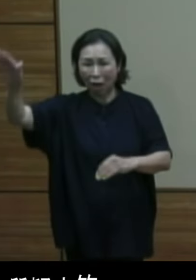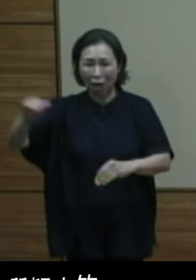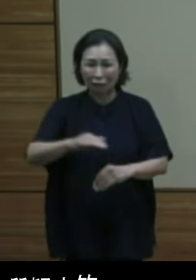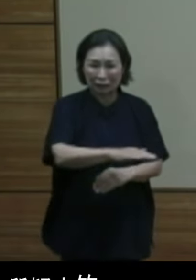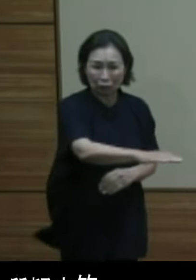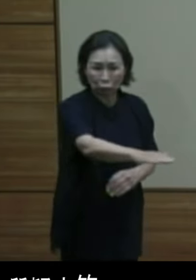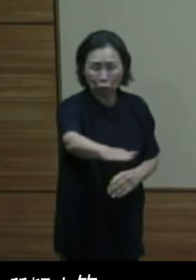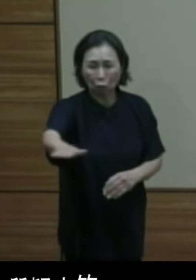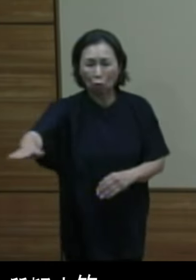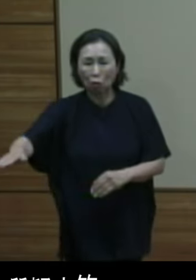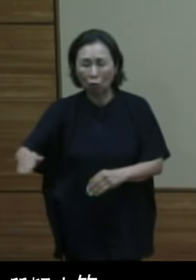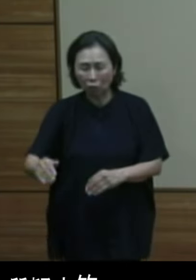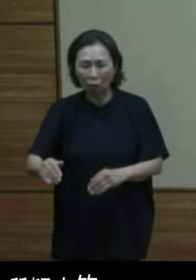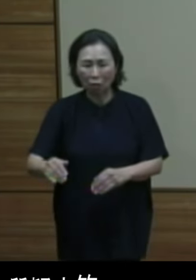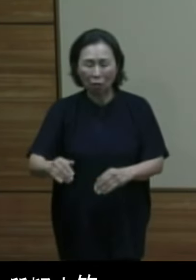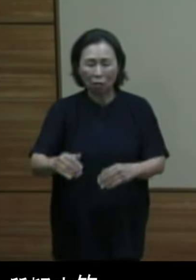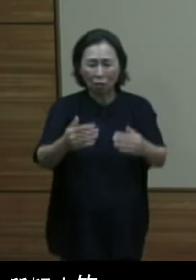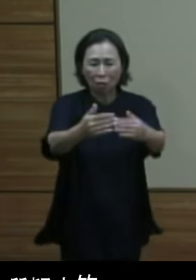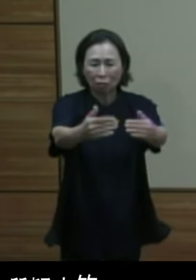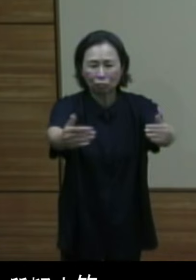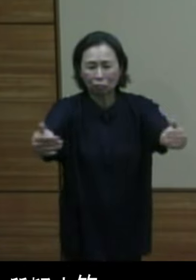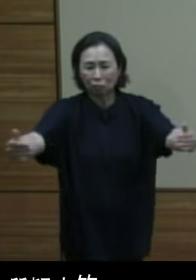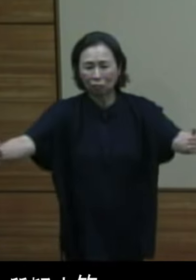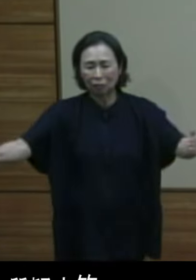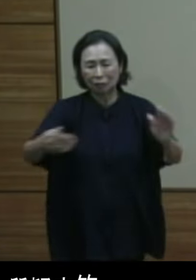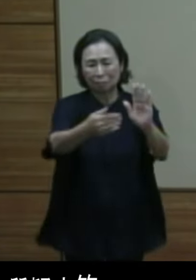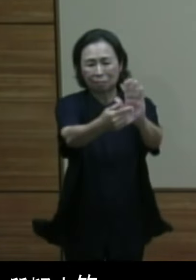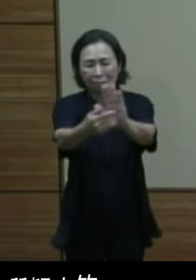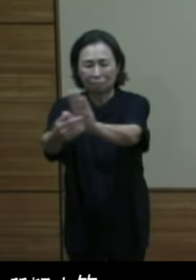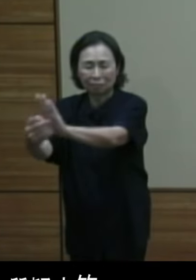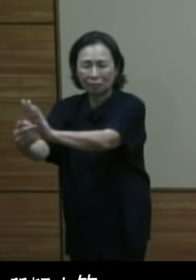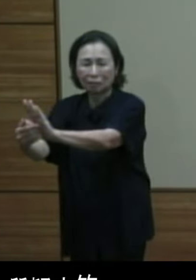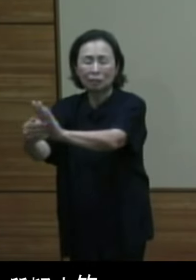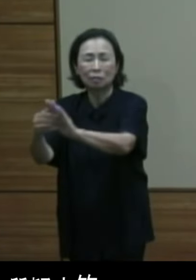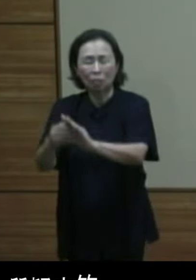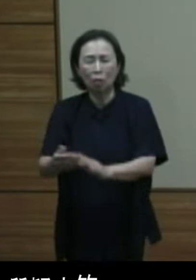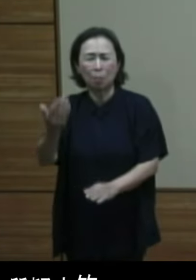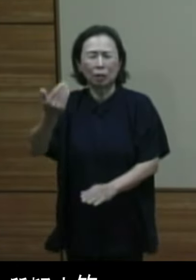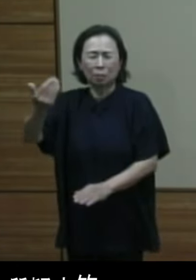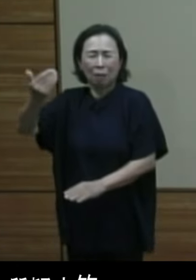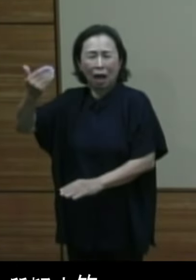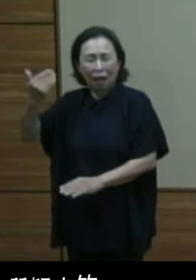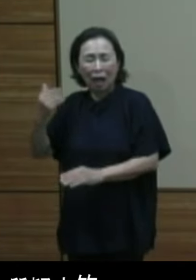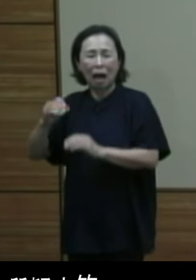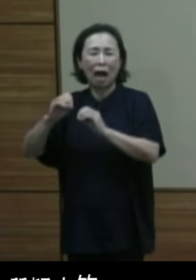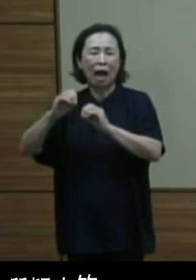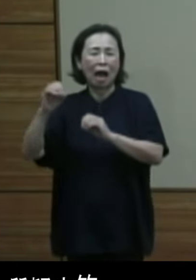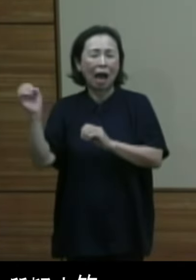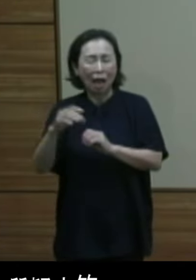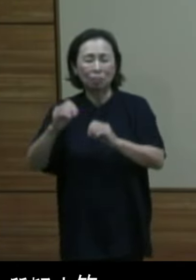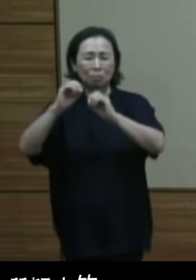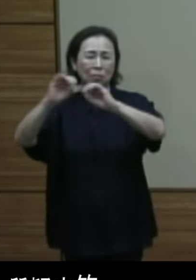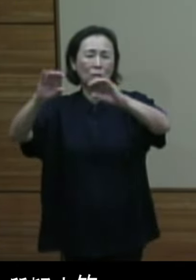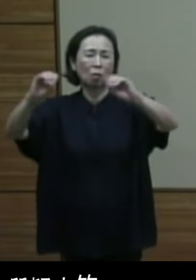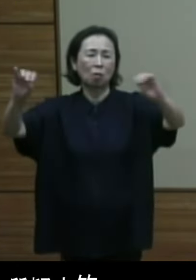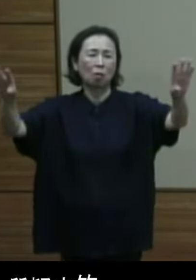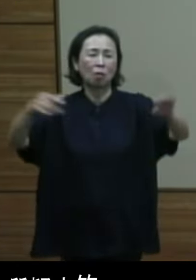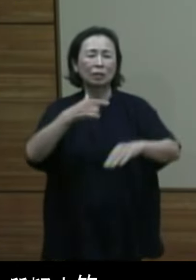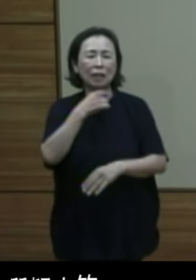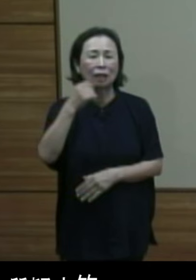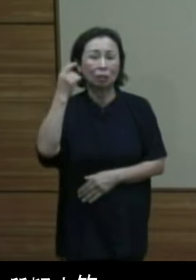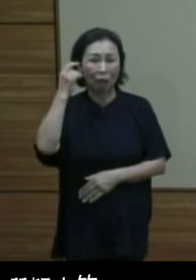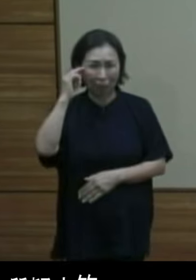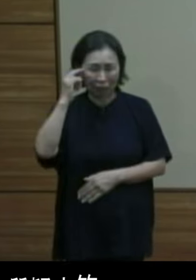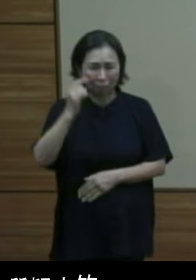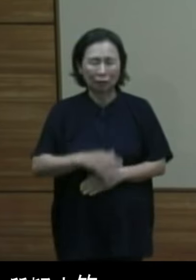けども、警戒区域に入らないでくださいっていう広報をですね、かなり早めに前広にやっていきたいと というふうに考えております。